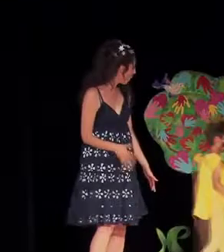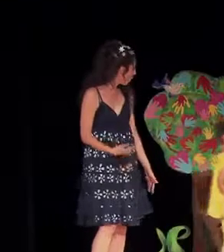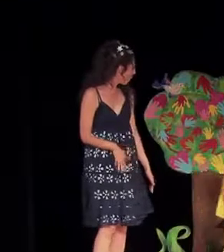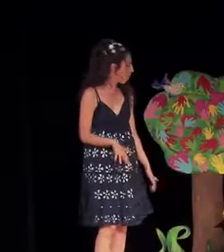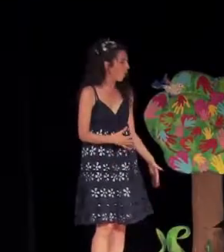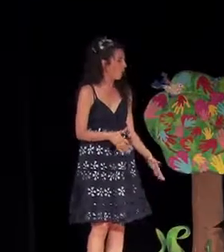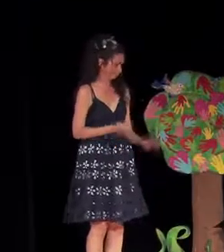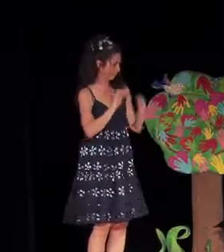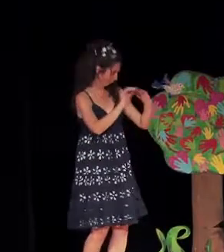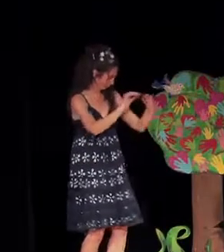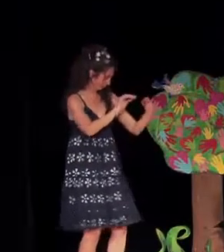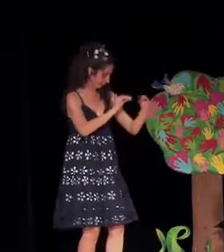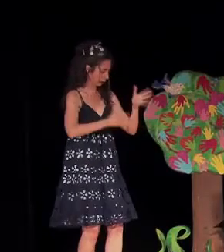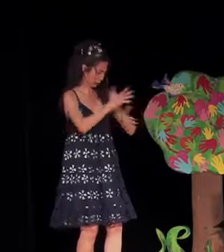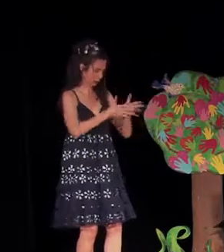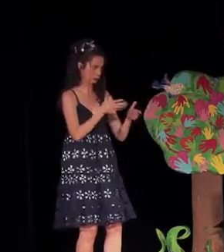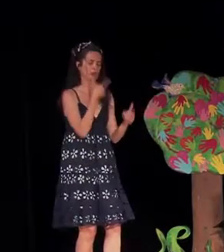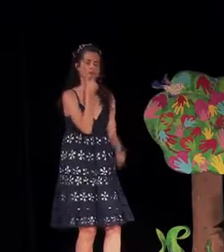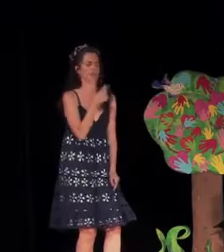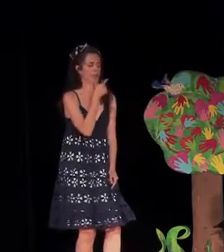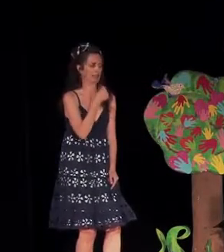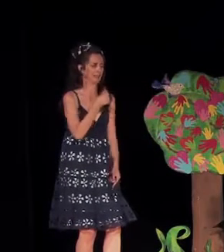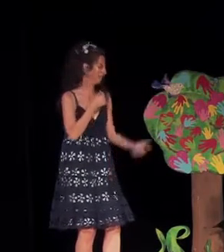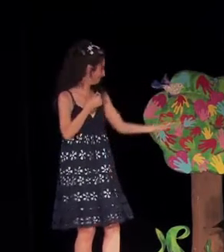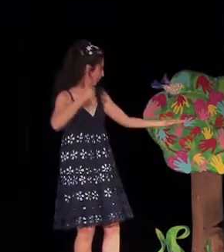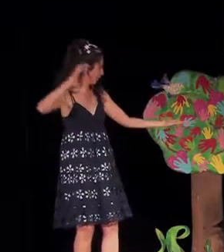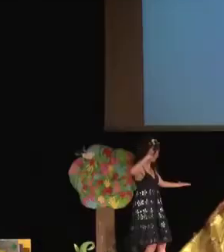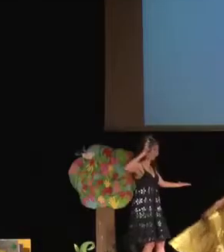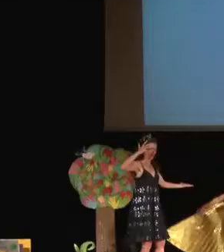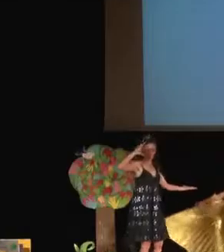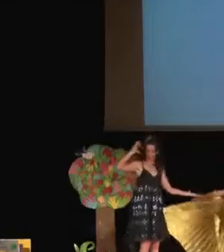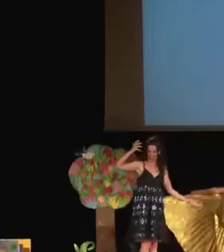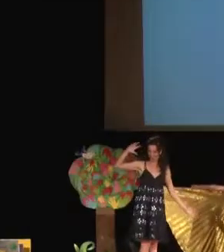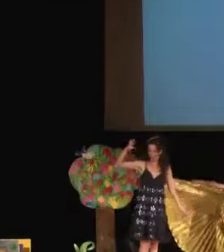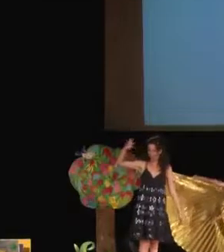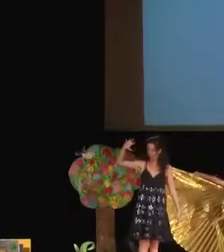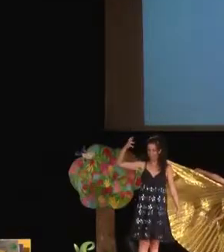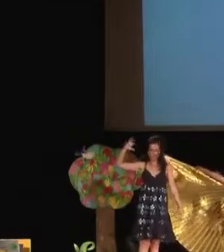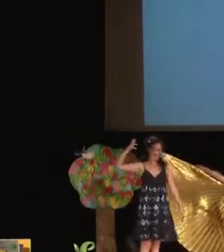on va commencer par un signe très simple. Le soleil.